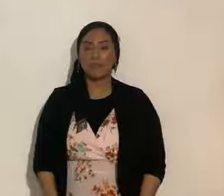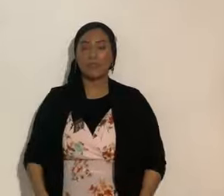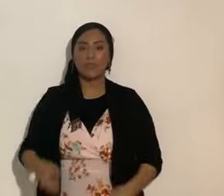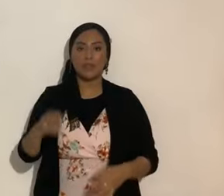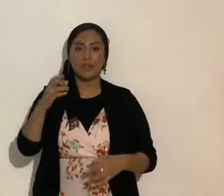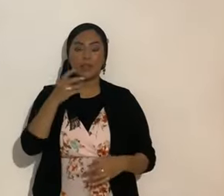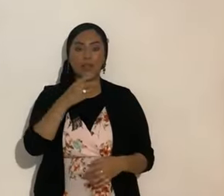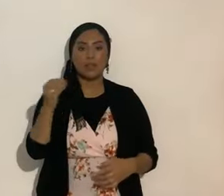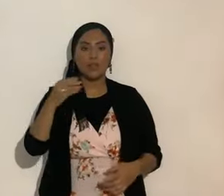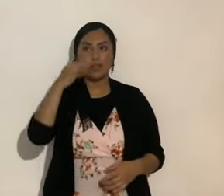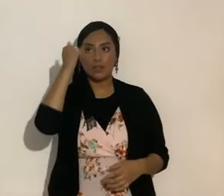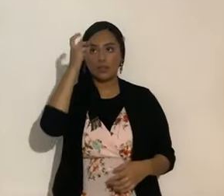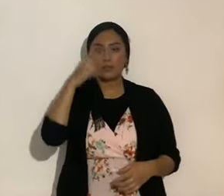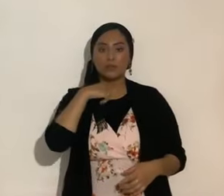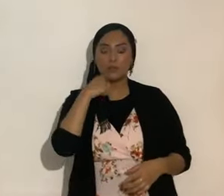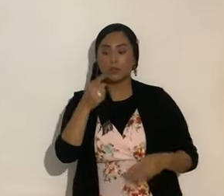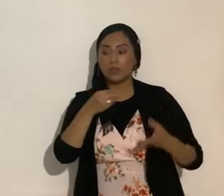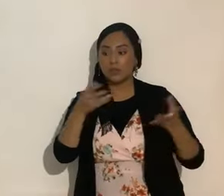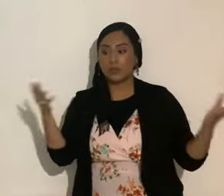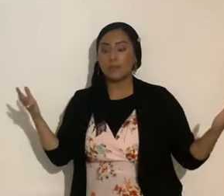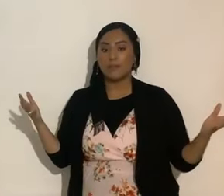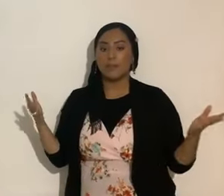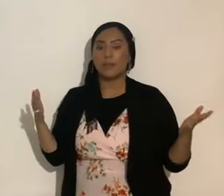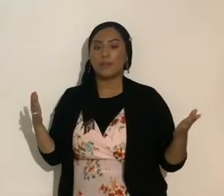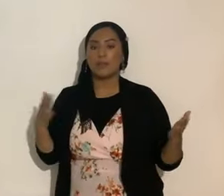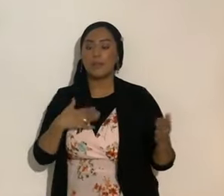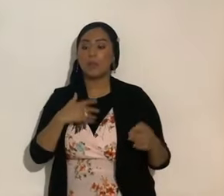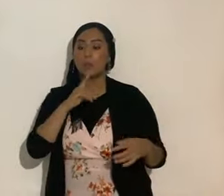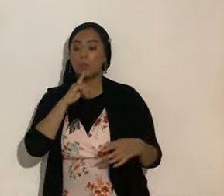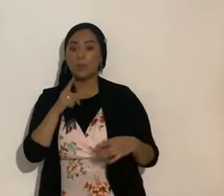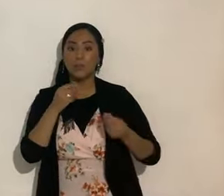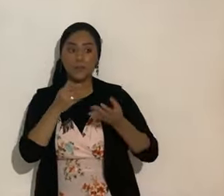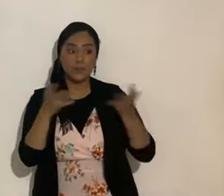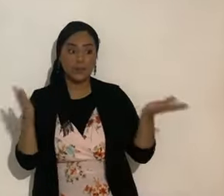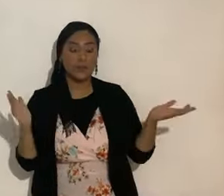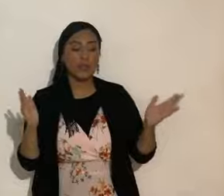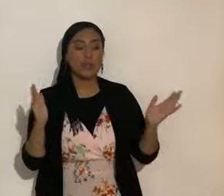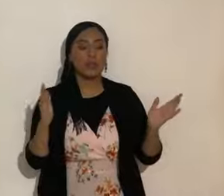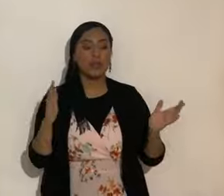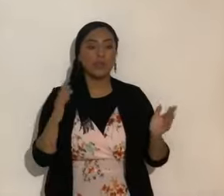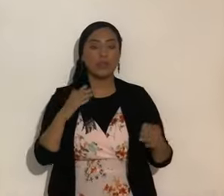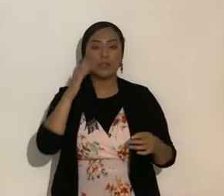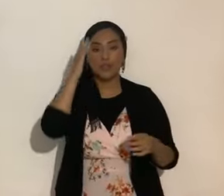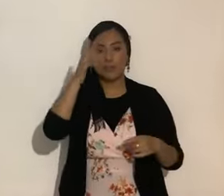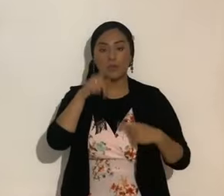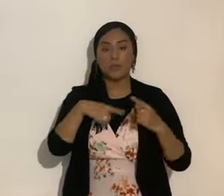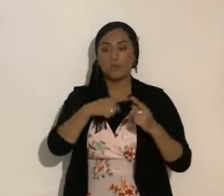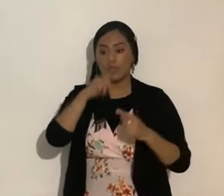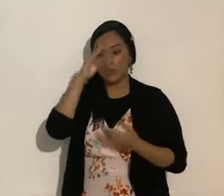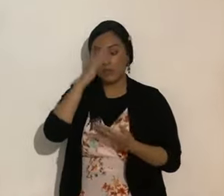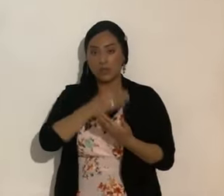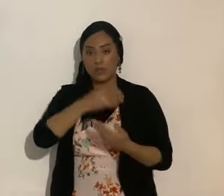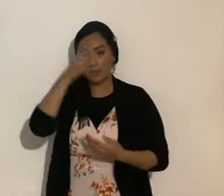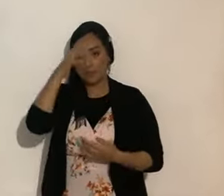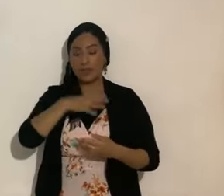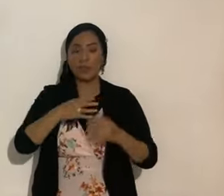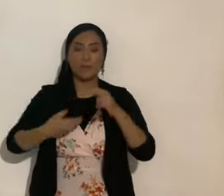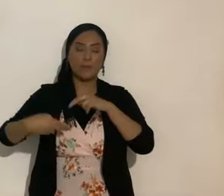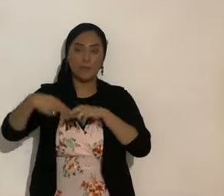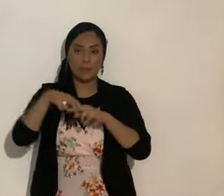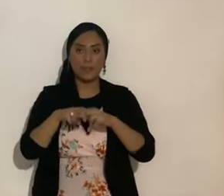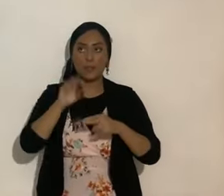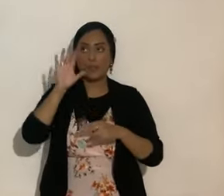30. Y Yahshua les dijo, de cierto os digo que en la regeneración, cuando el Hijo del Hombre se siente en el